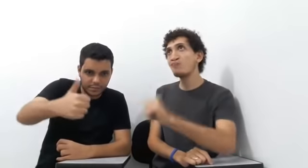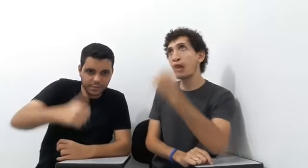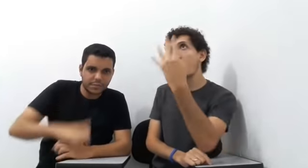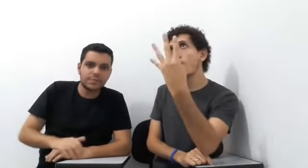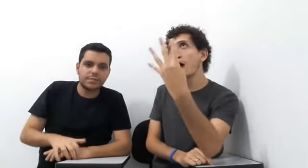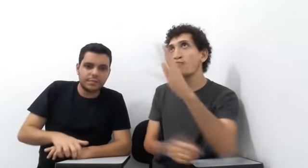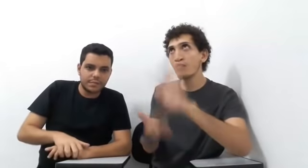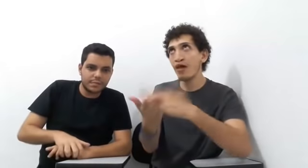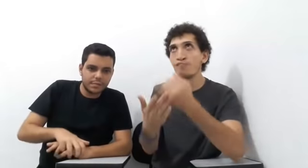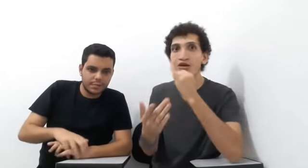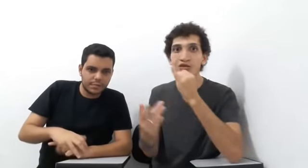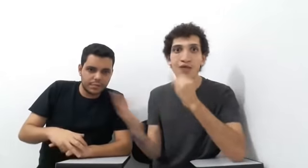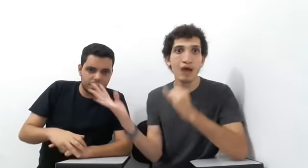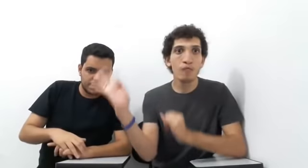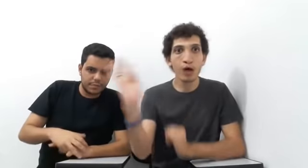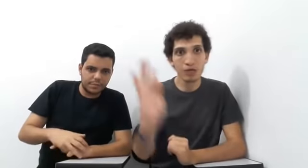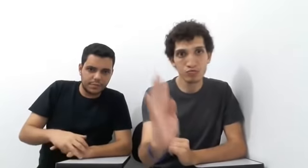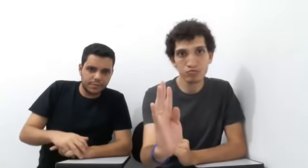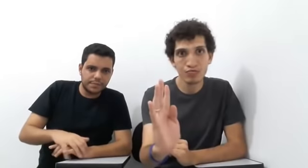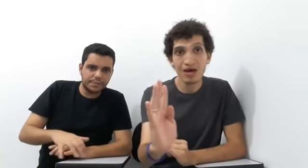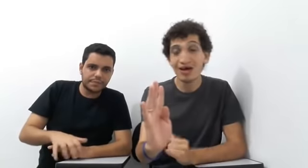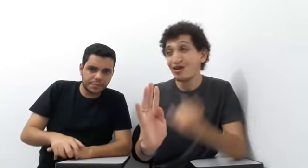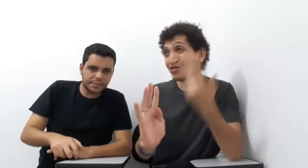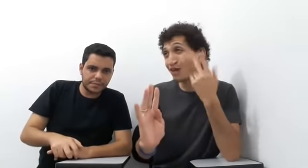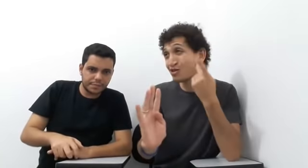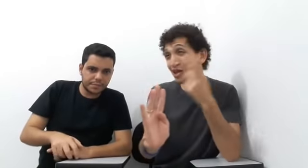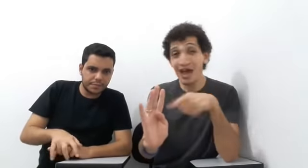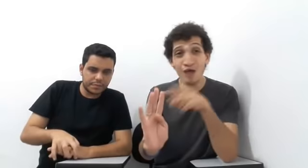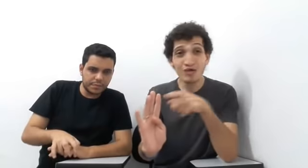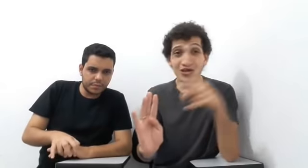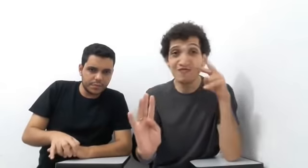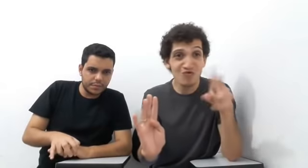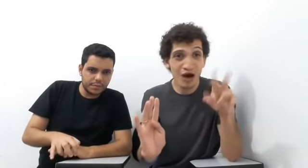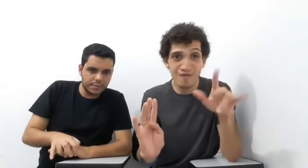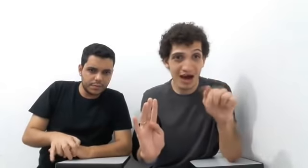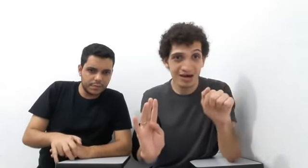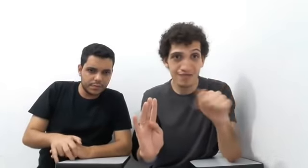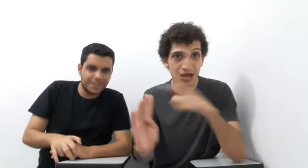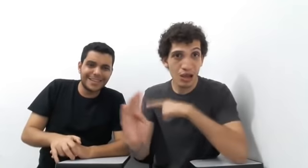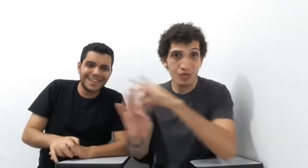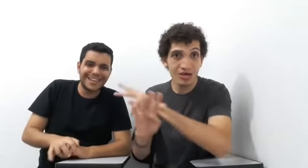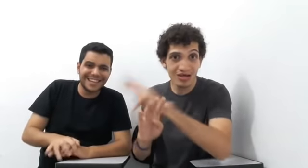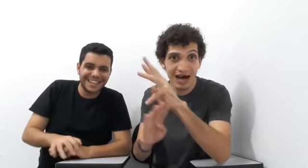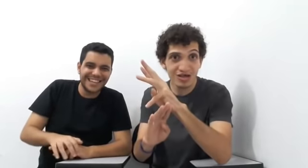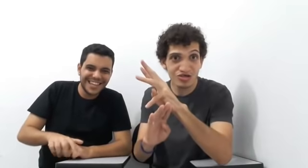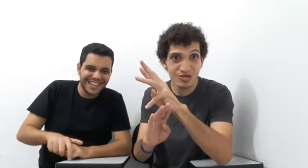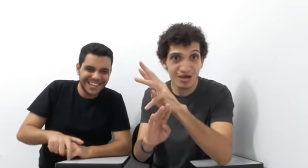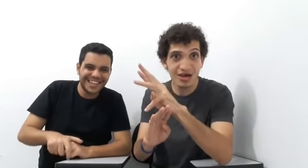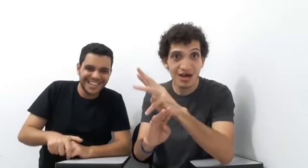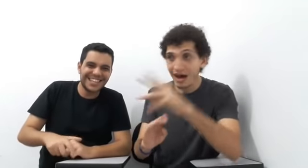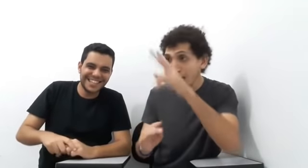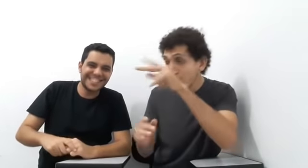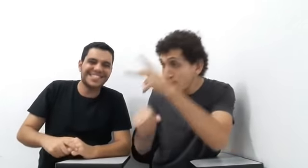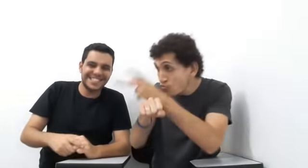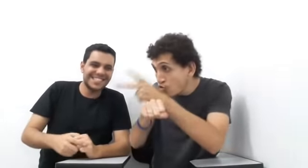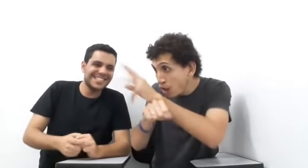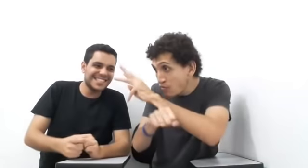lá 4, por exemplo, lá 4, né? Geralmente é o que viu a vaga. Tem lá o site, né? A pessoa procurou lá no